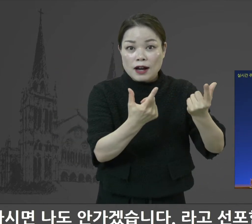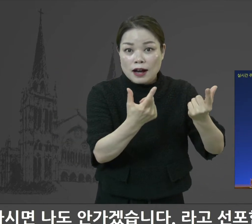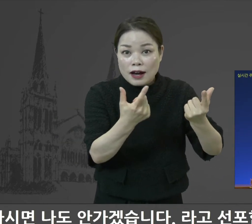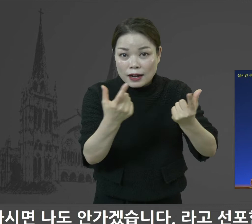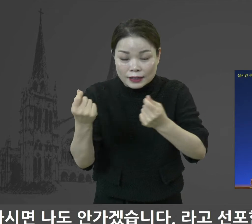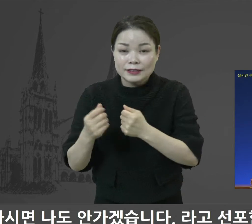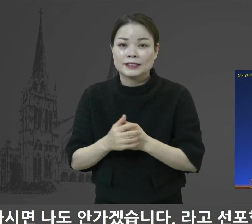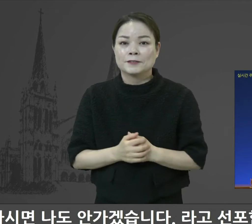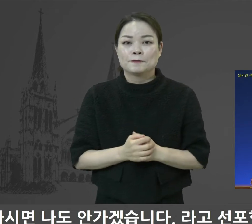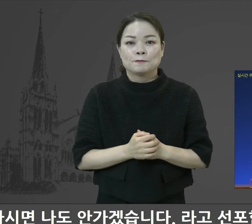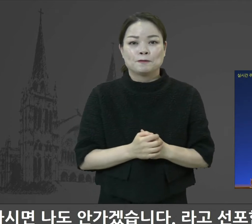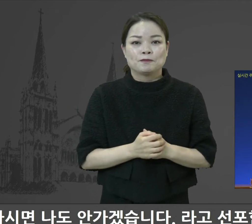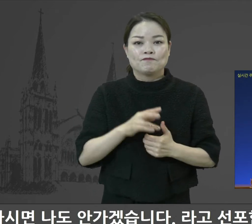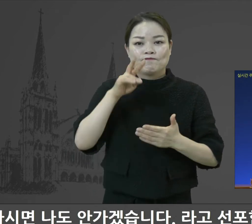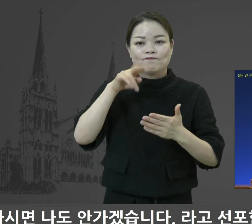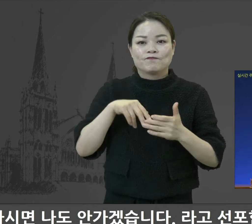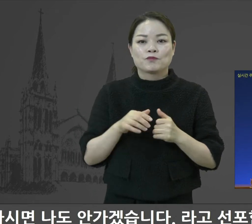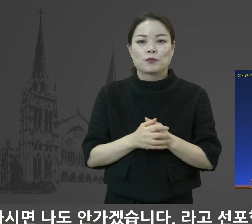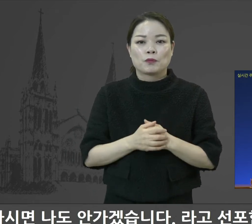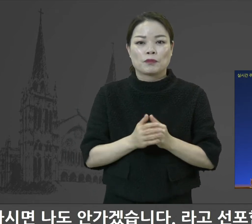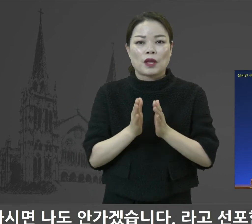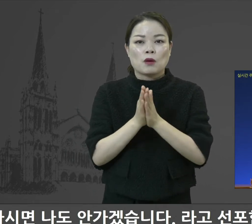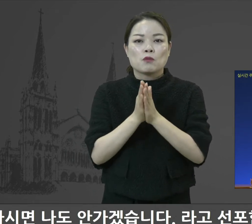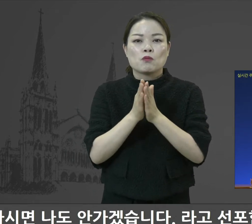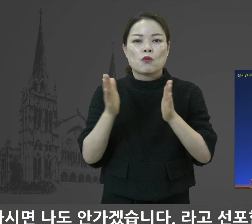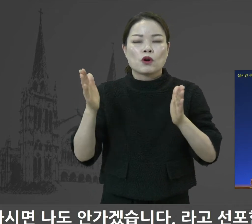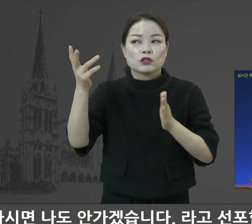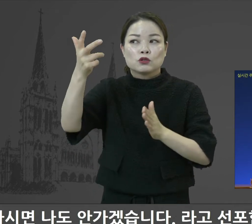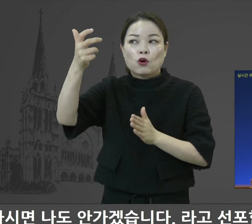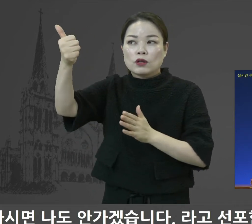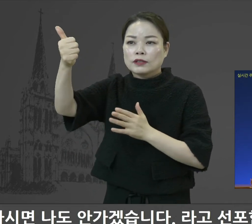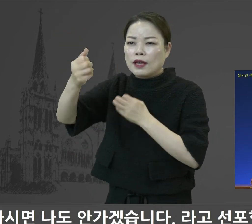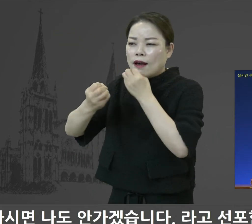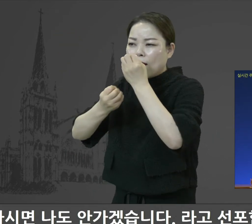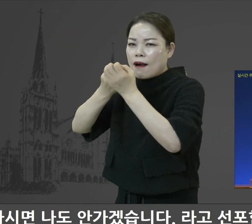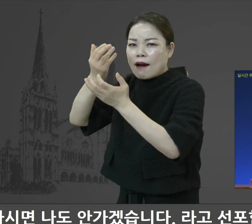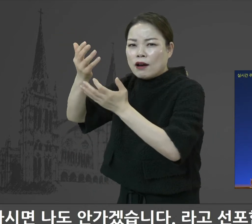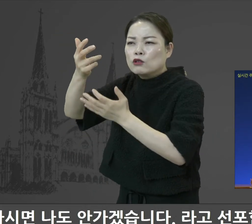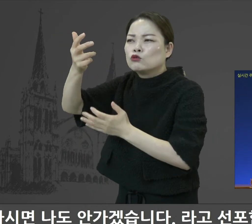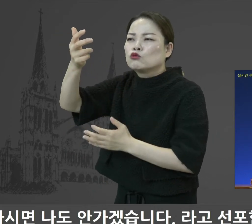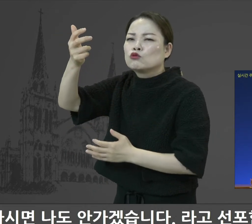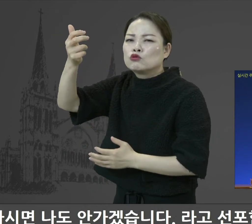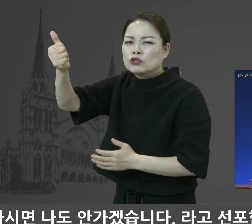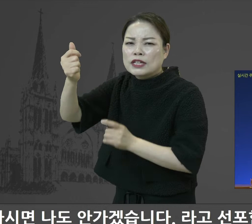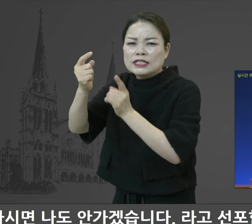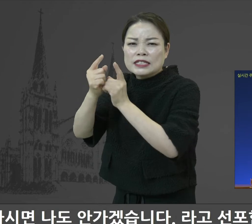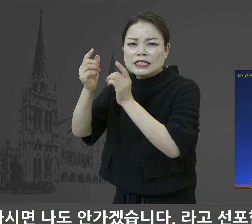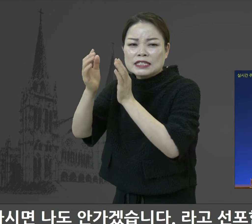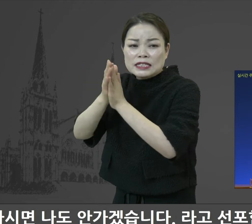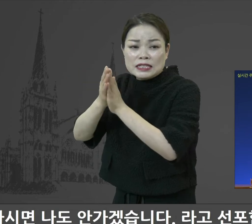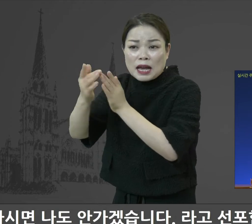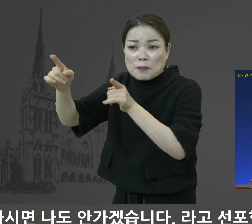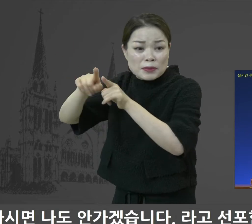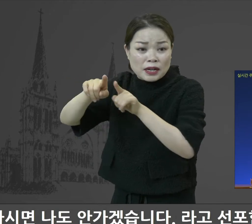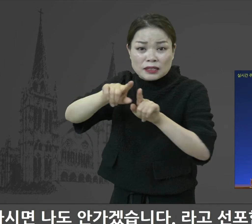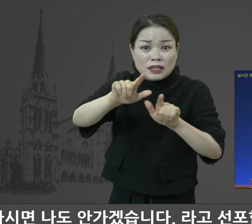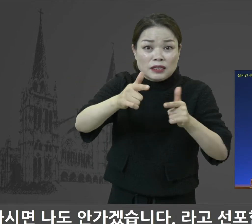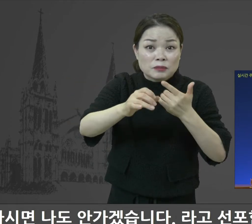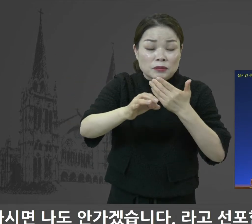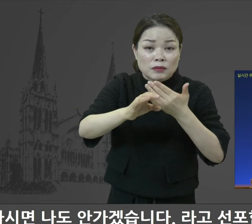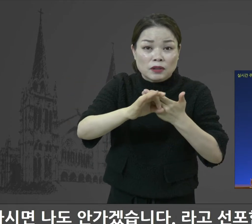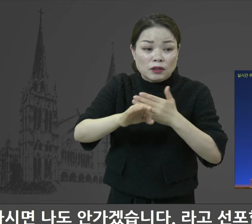15절 준비되셨죠? 읽으십시다. 모세가 여호와께 아뢰되 주께서 친히 가지